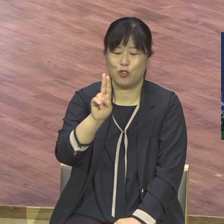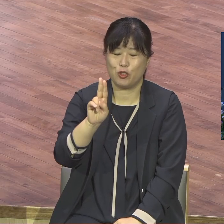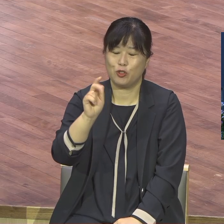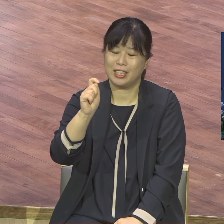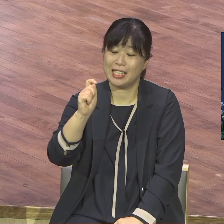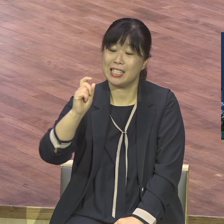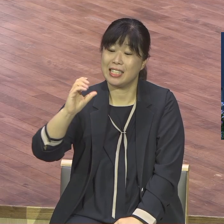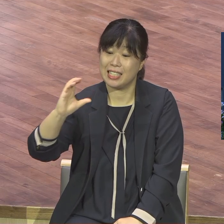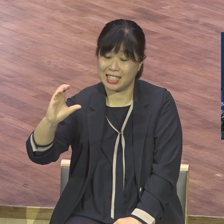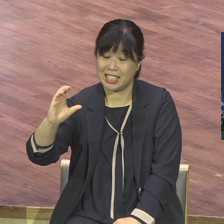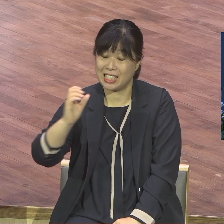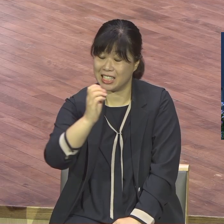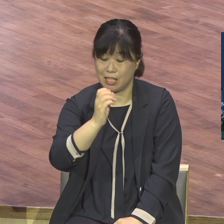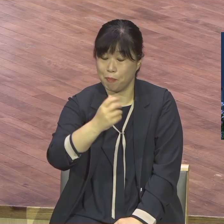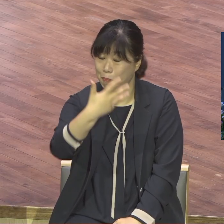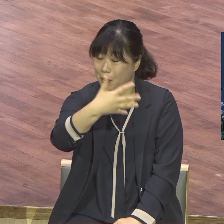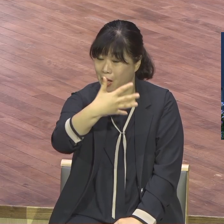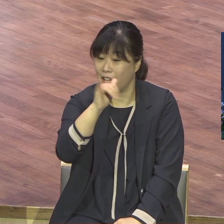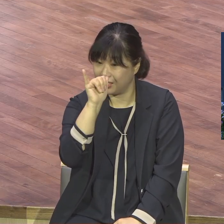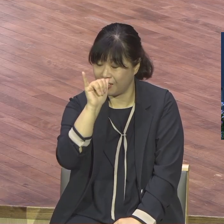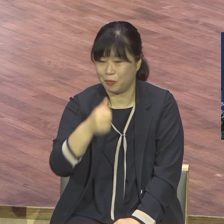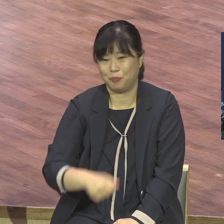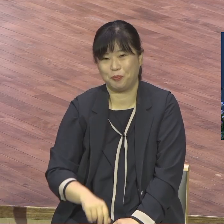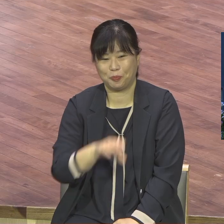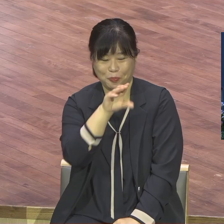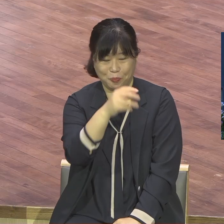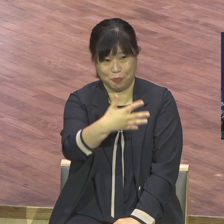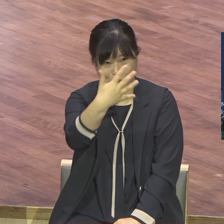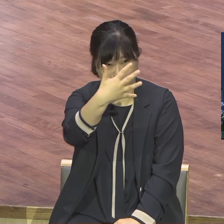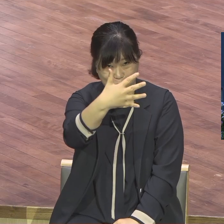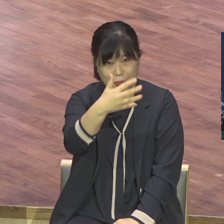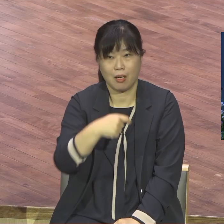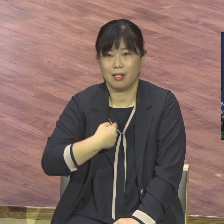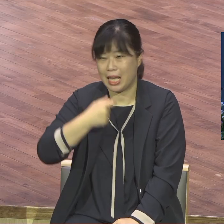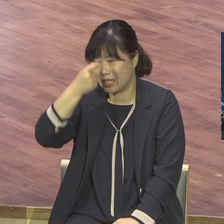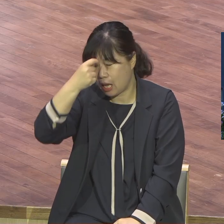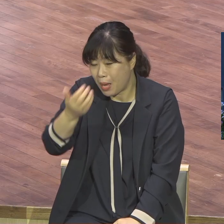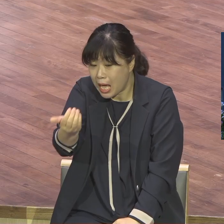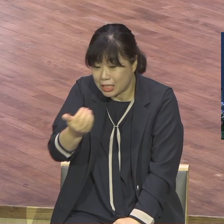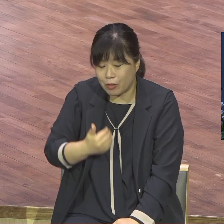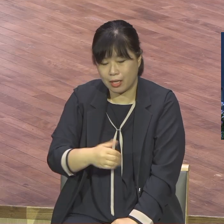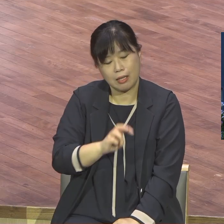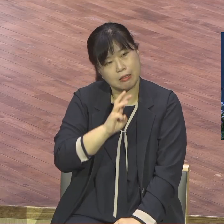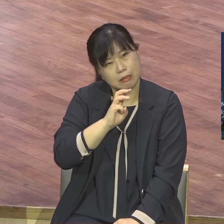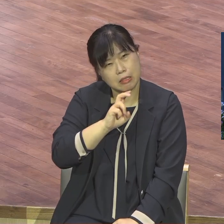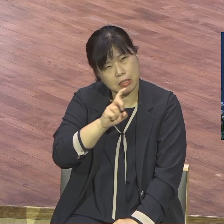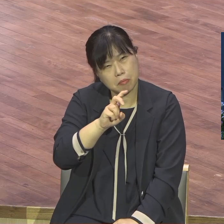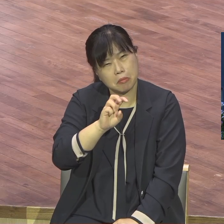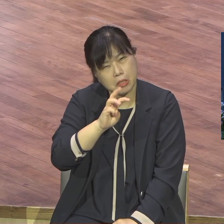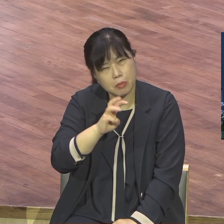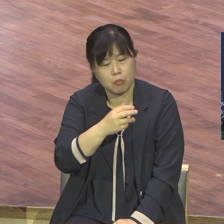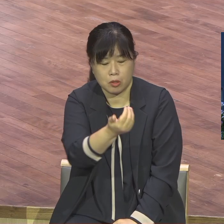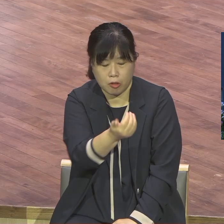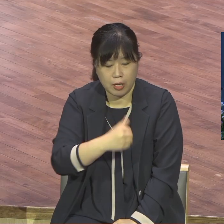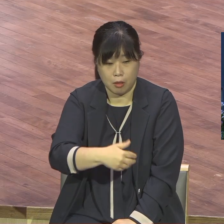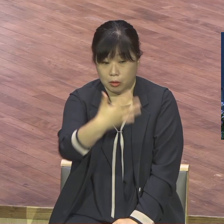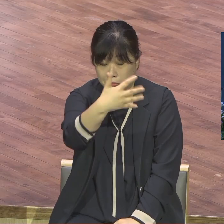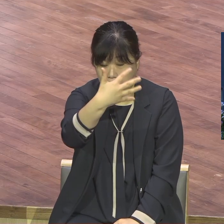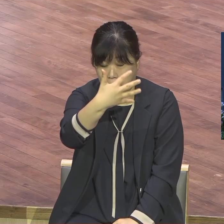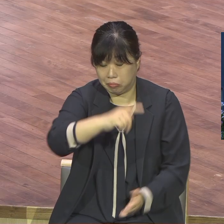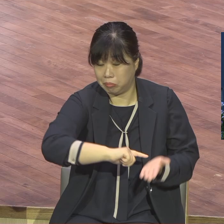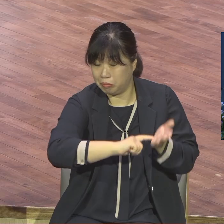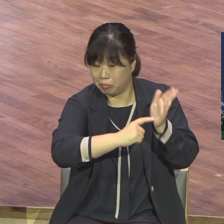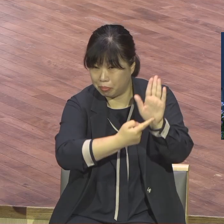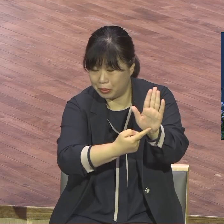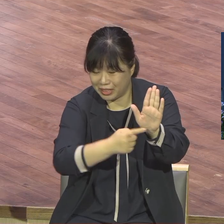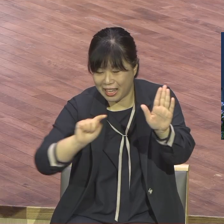틉니다. 알루디시 방송 틀고 나면 그 다음에 우리 예원 방송 틉니다. 그런데 제가 오늘 제가